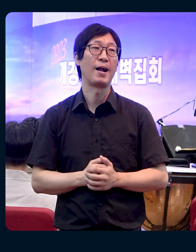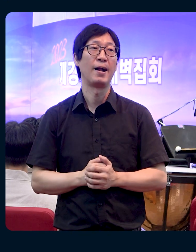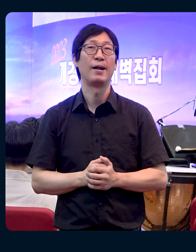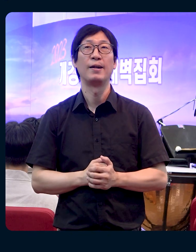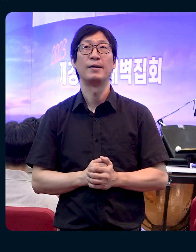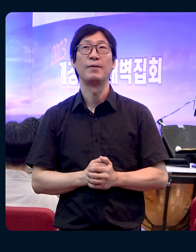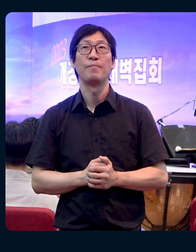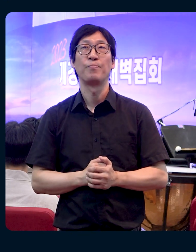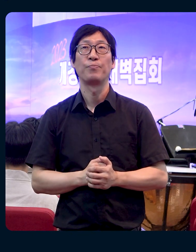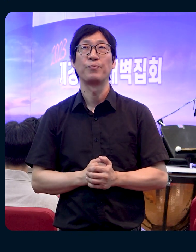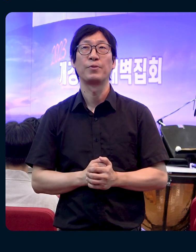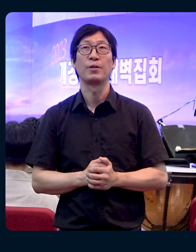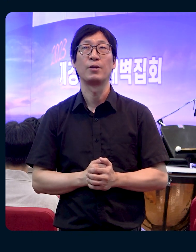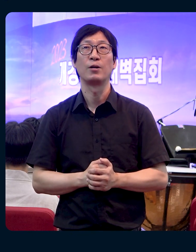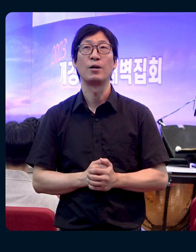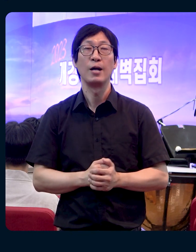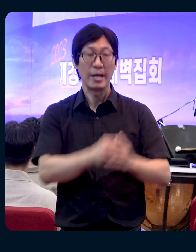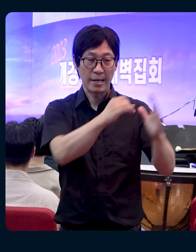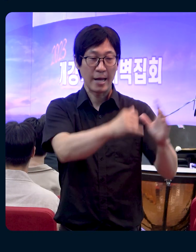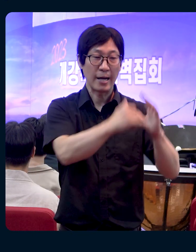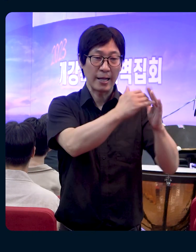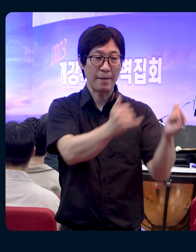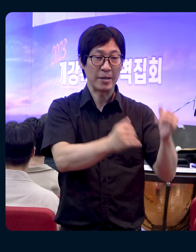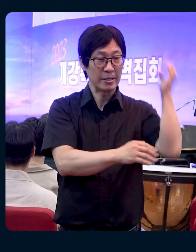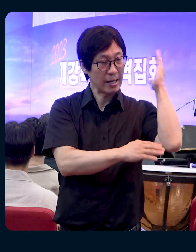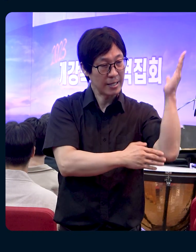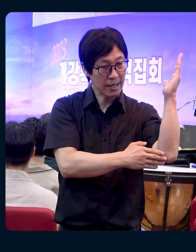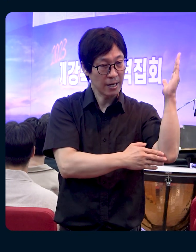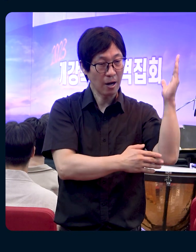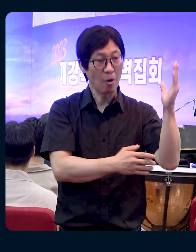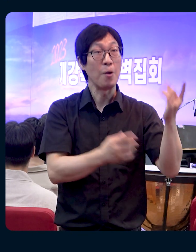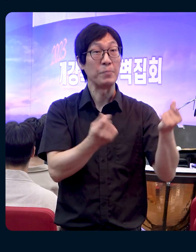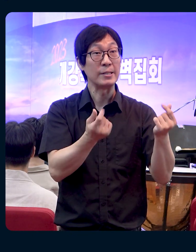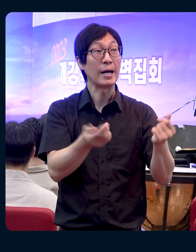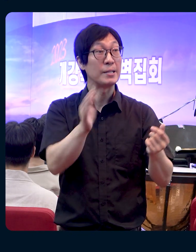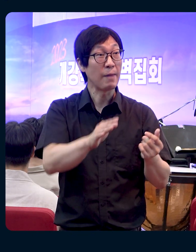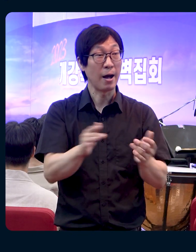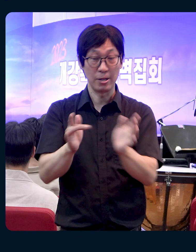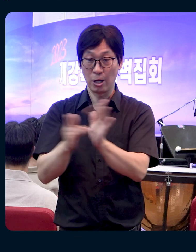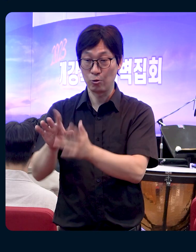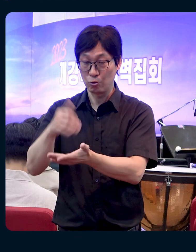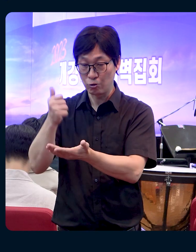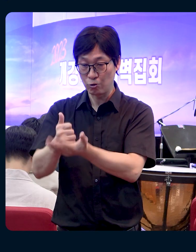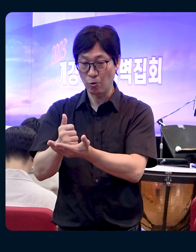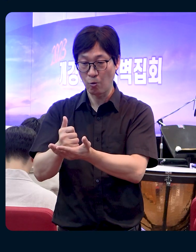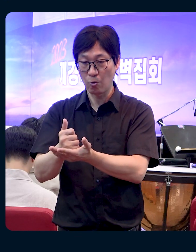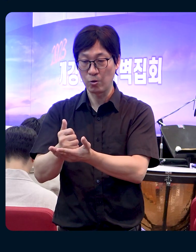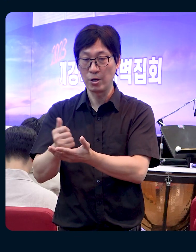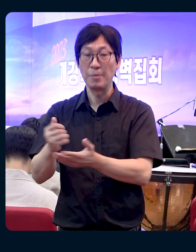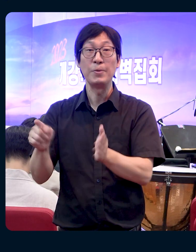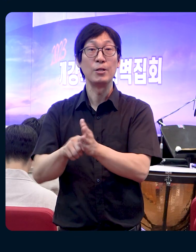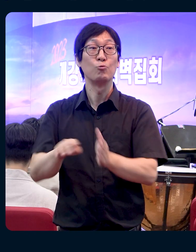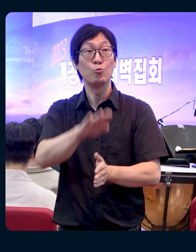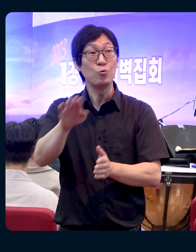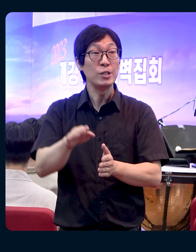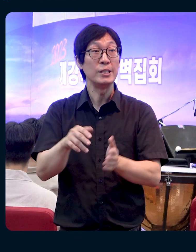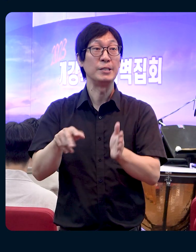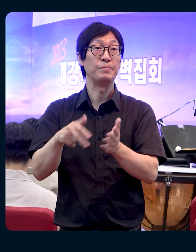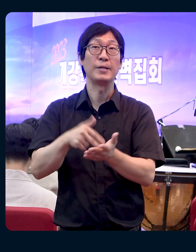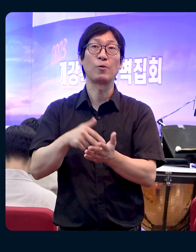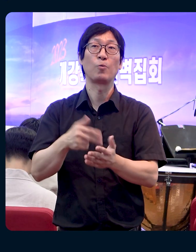이 어떤 그 라인이 다르기 때문에 그래요. 우린 예수 그리스도 때문에 오는 이야기니까. 첫 번째가 뭐냐? 긍정적이다 하는